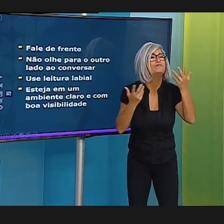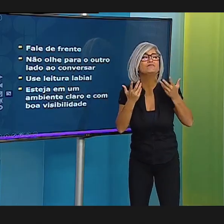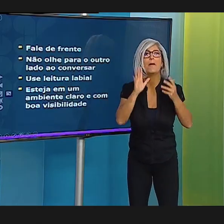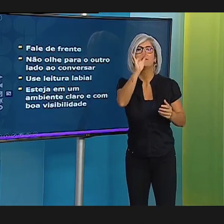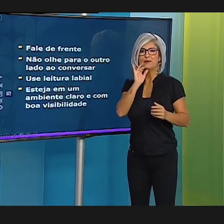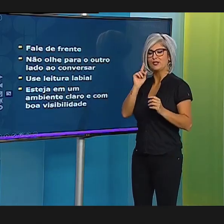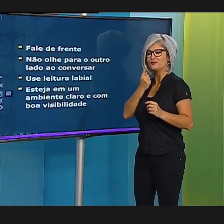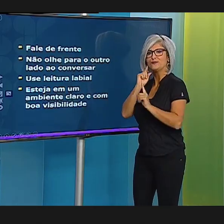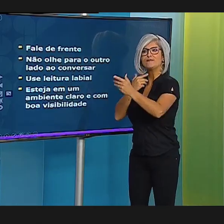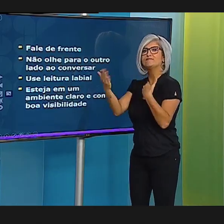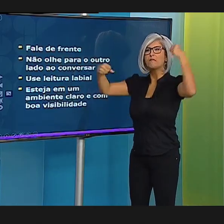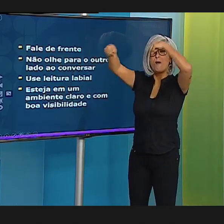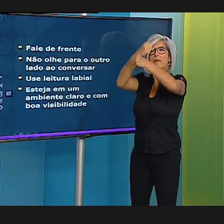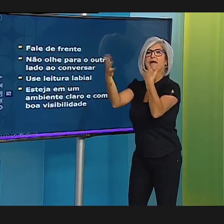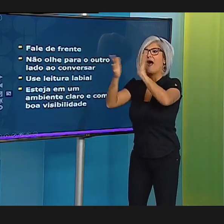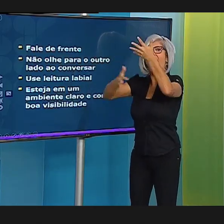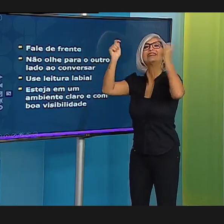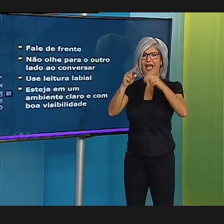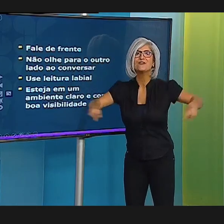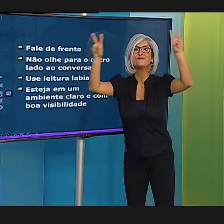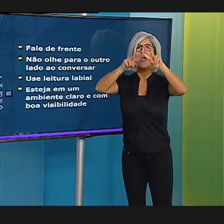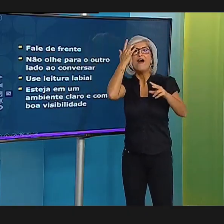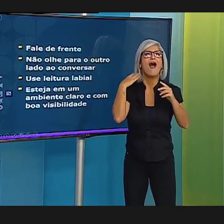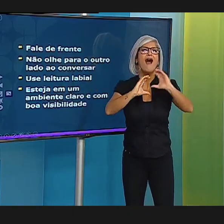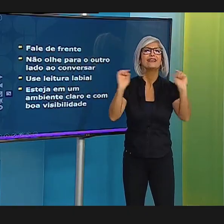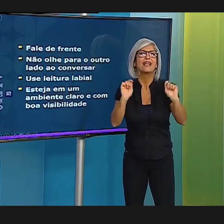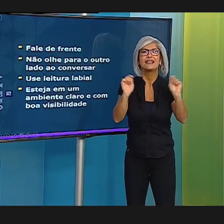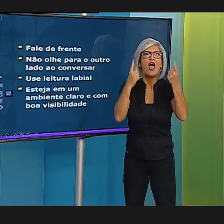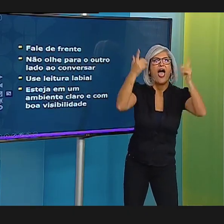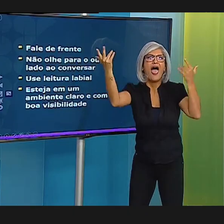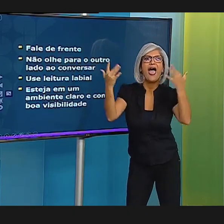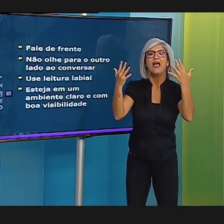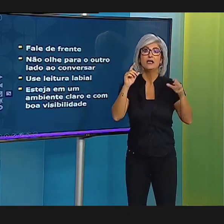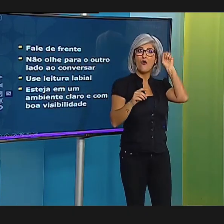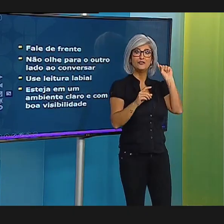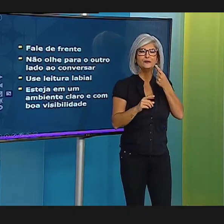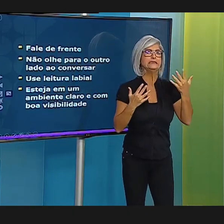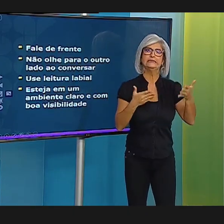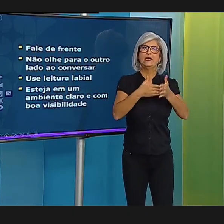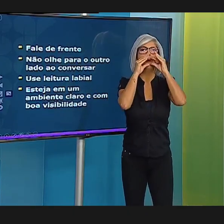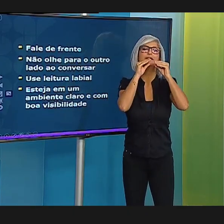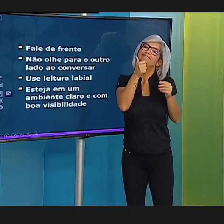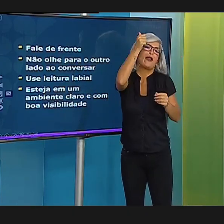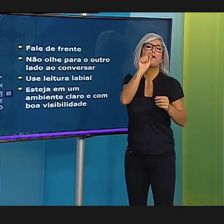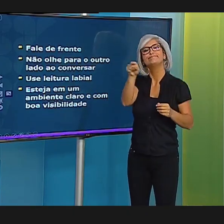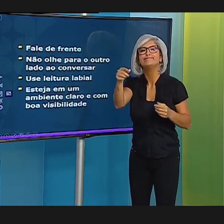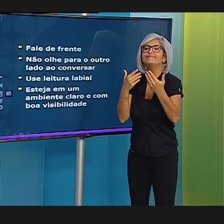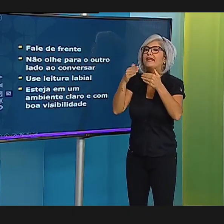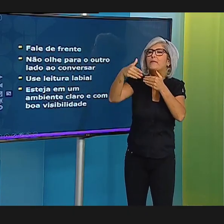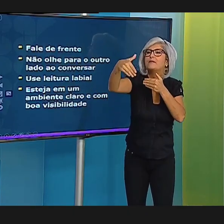comunicação não ocorre de uma forma qualitativa. Devido àquele ambiente, a luminosidade, a questão da pouca luminosidade, os ouvintes e os surdos acabam tendo dificuldade de se comunicar. O